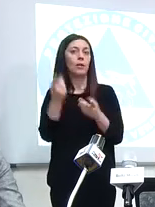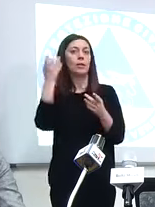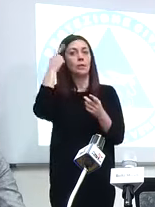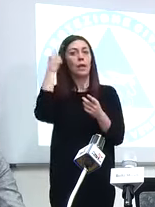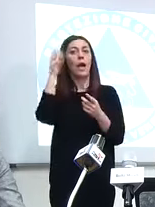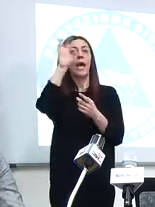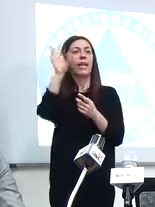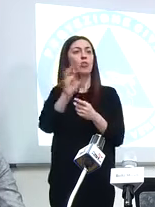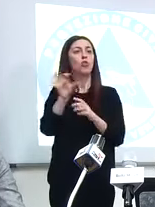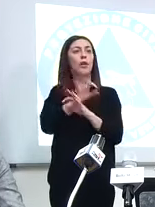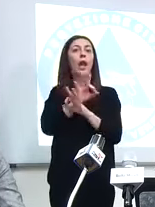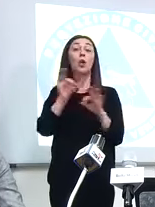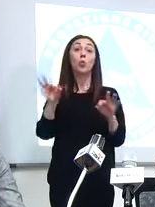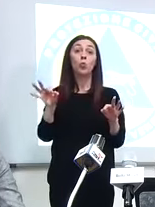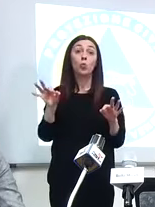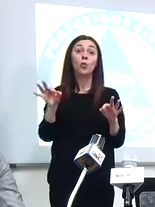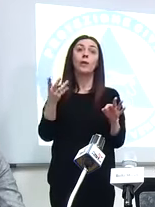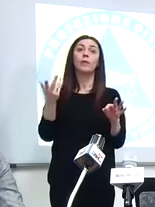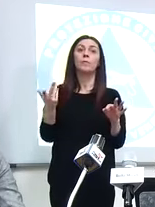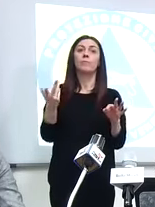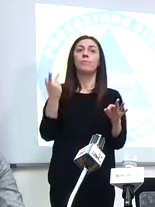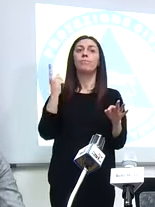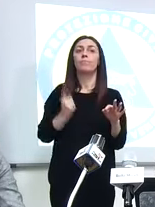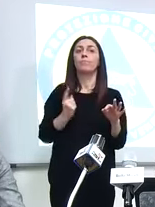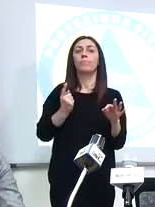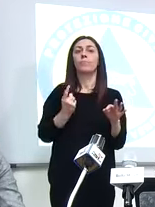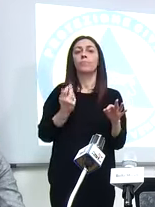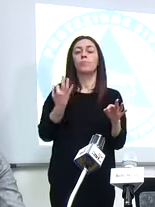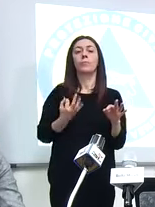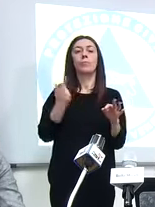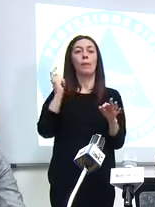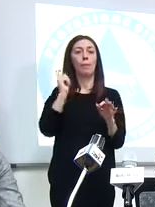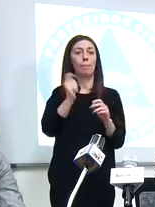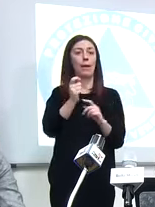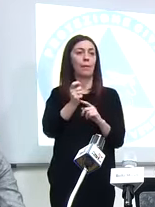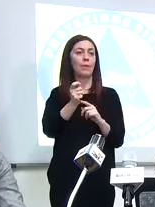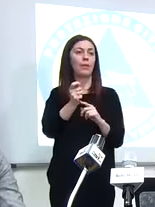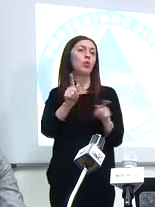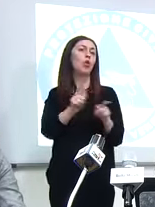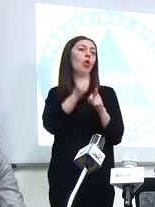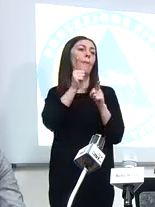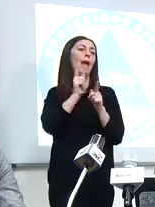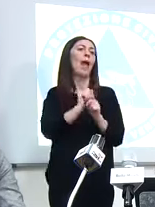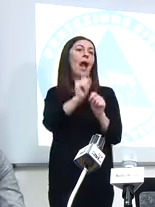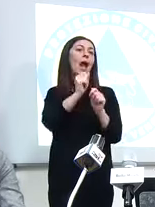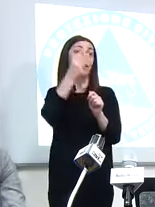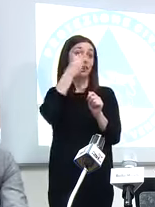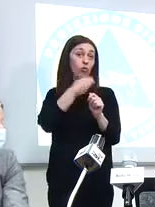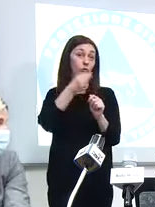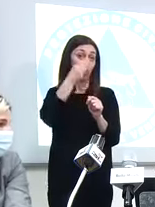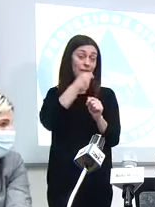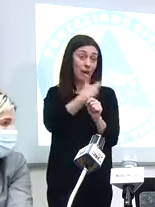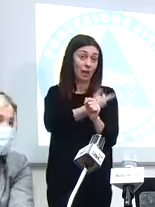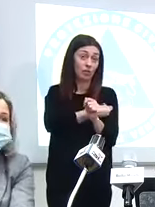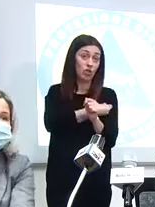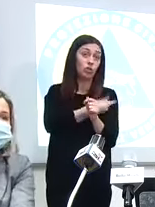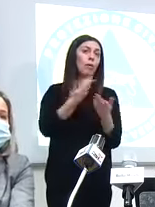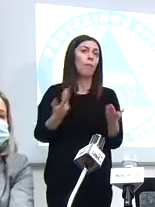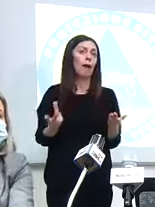compensi legati a quanto percepito per l'antinfluenzale, però siamo in attesa di capire.